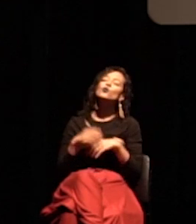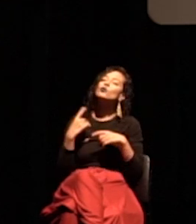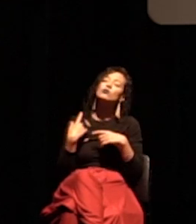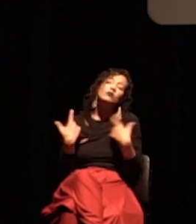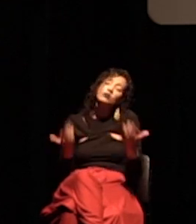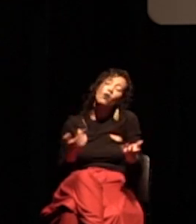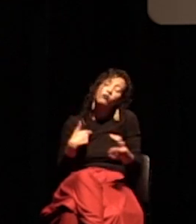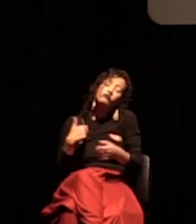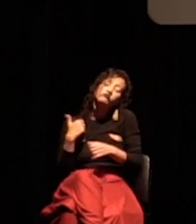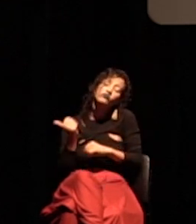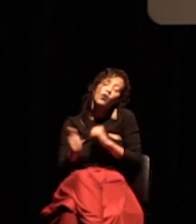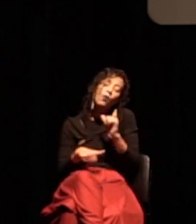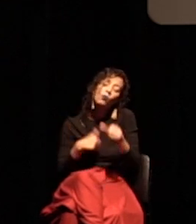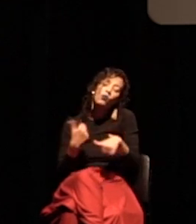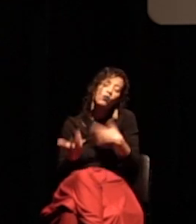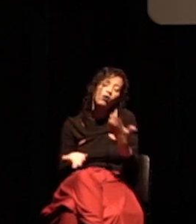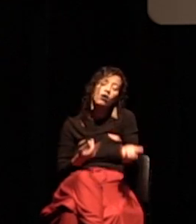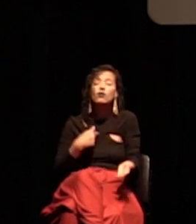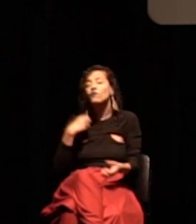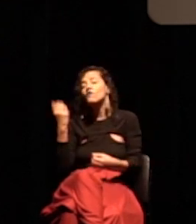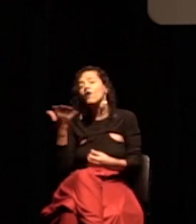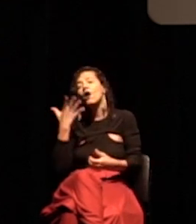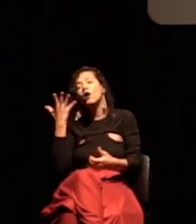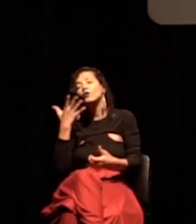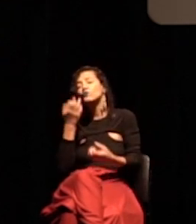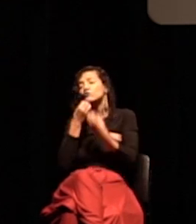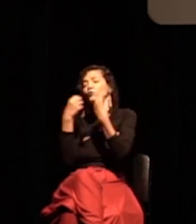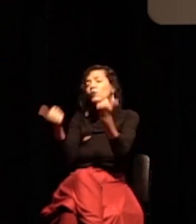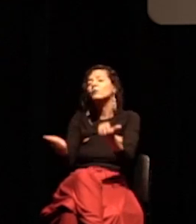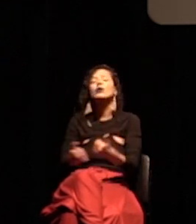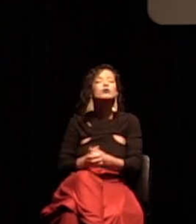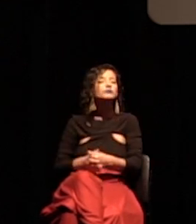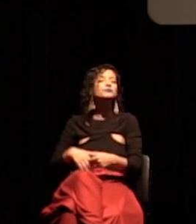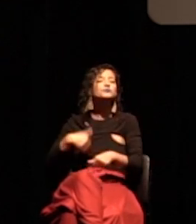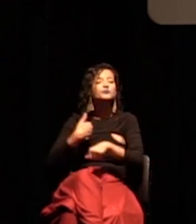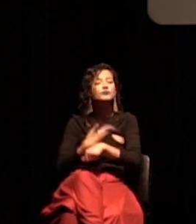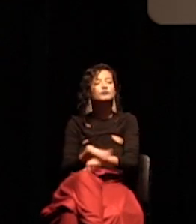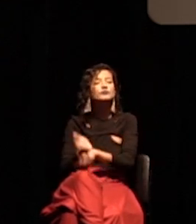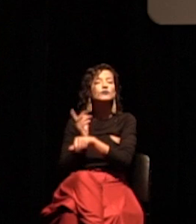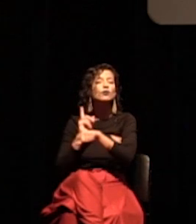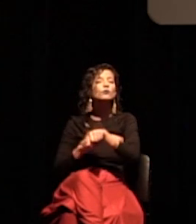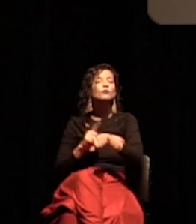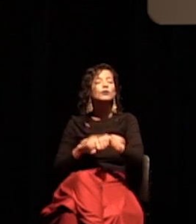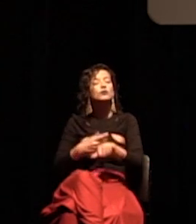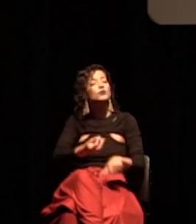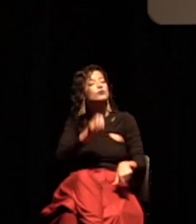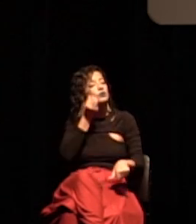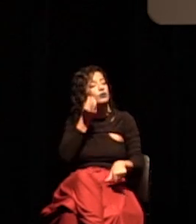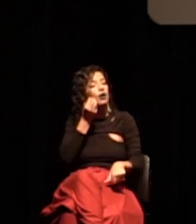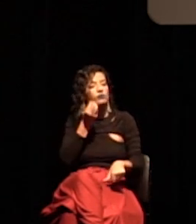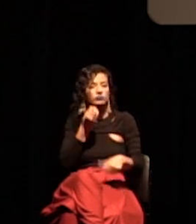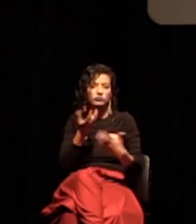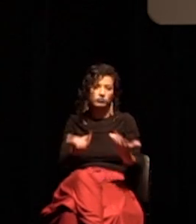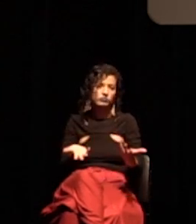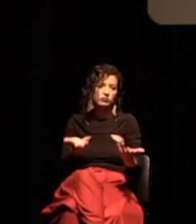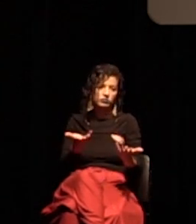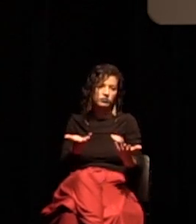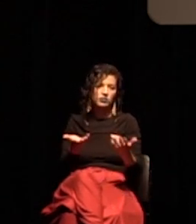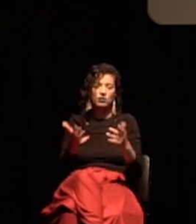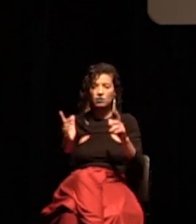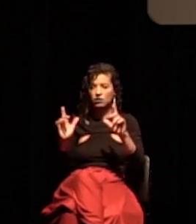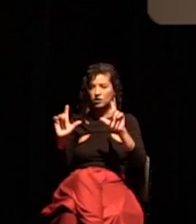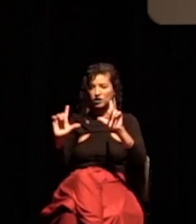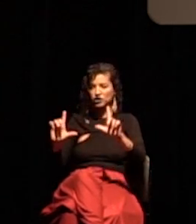vou mudando. Ela falou super bem. A cada momento que a gente tentava ver no espaço, porque para chegar naquelas chapas